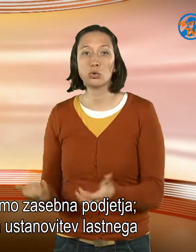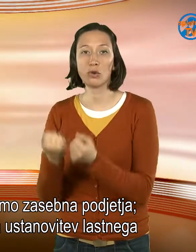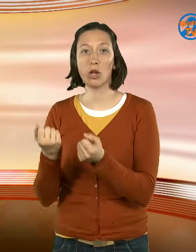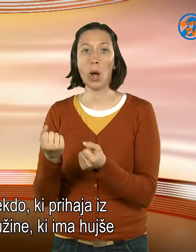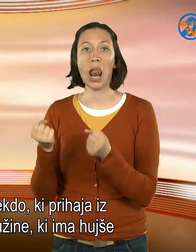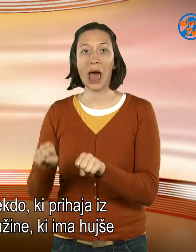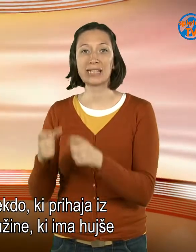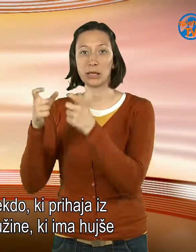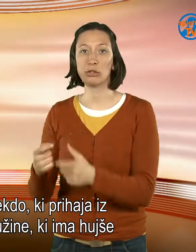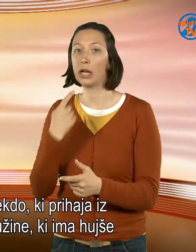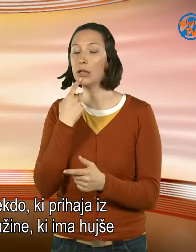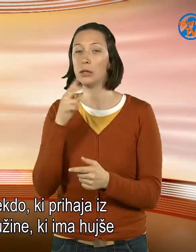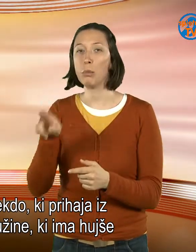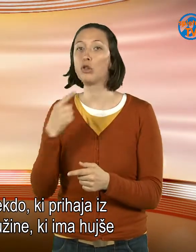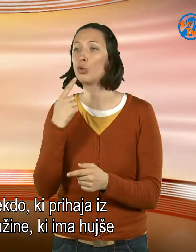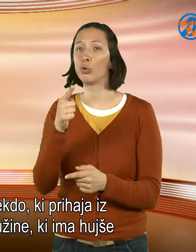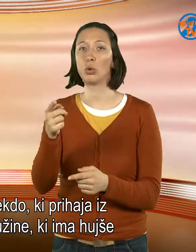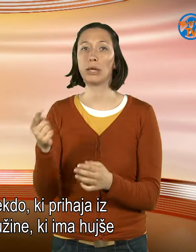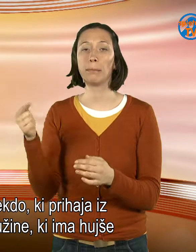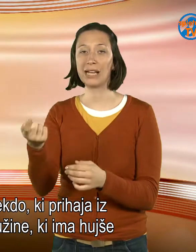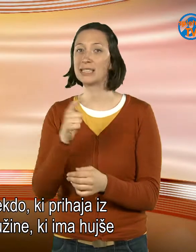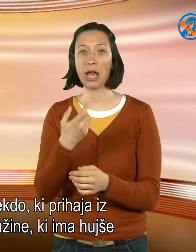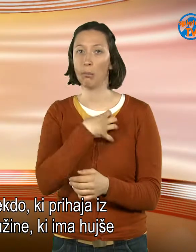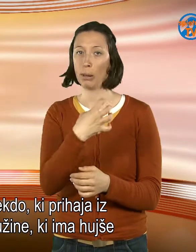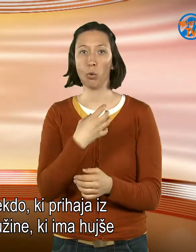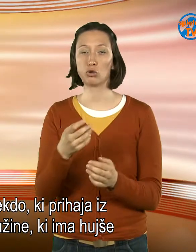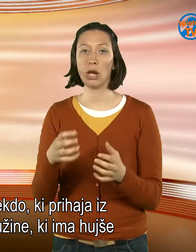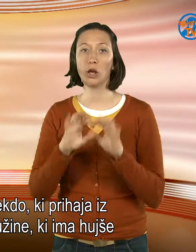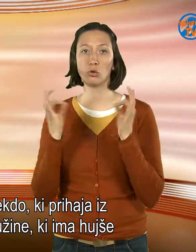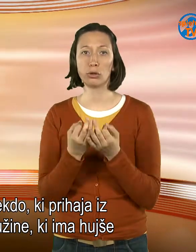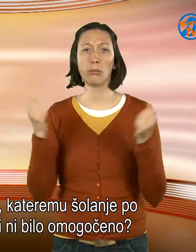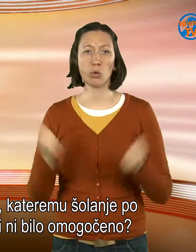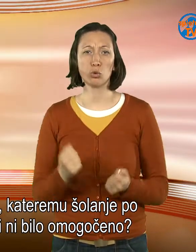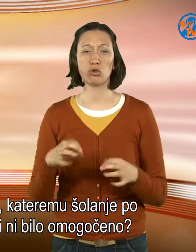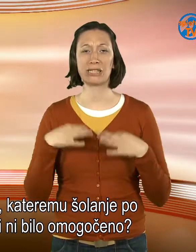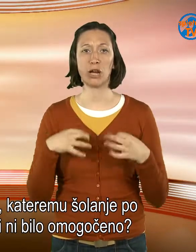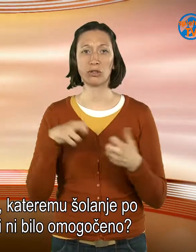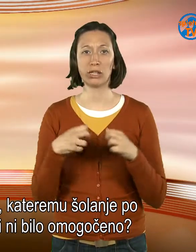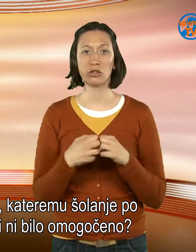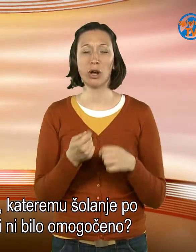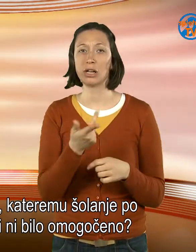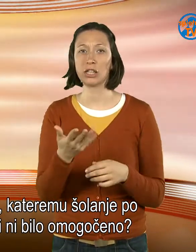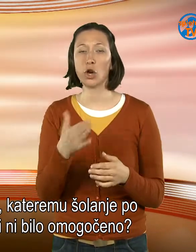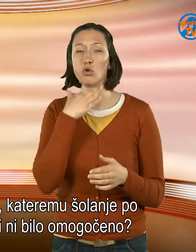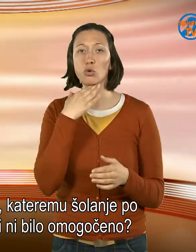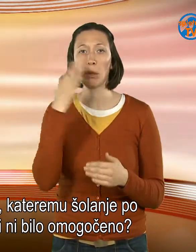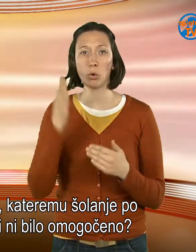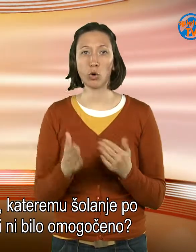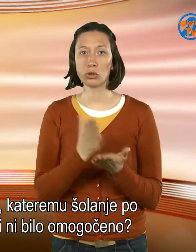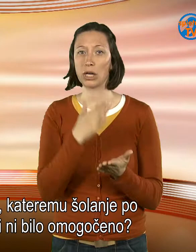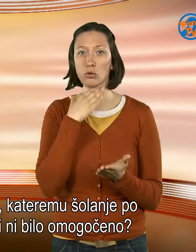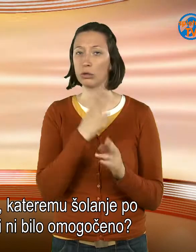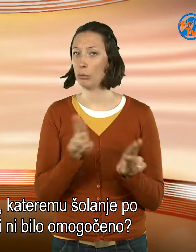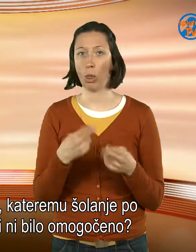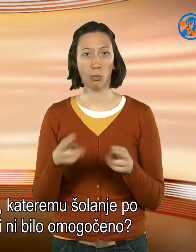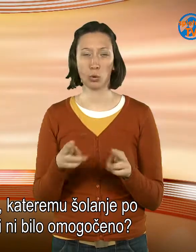ustanovitev lastnega podjetja ima nekdo, ki prihaja iz nepremožne družine, ki ima hujše zdravstvene težave, kateremu šolanje po končani srednji